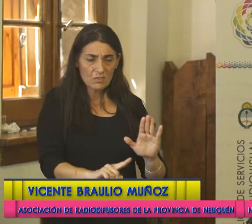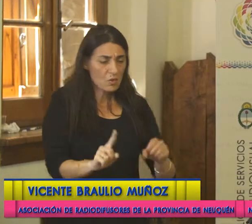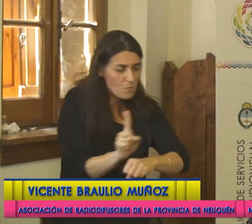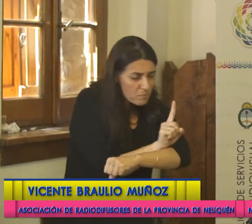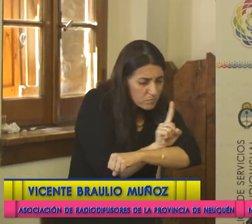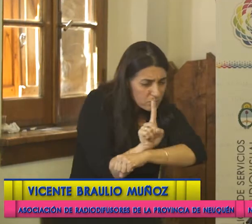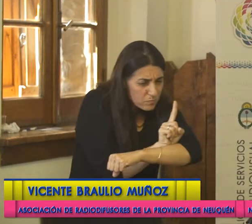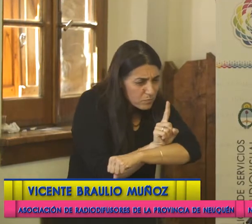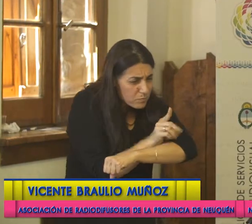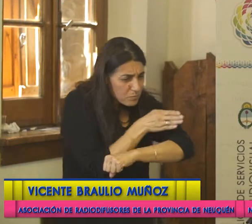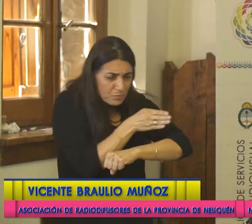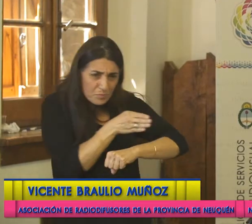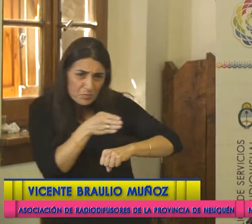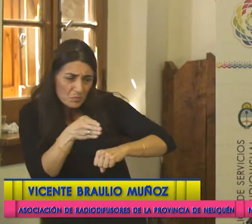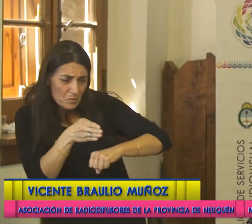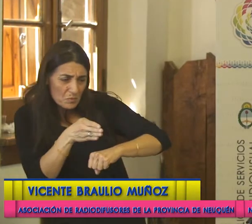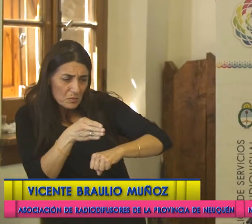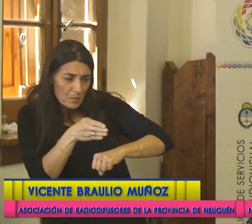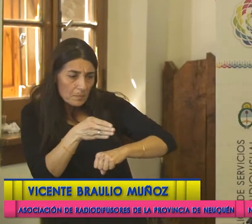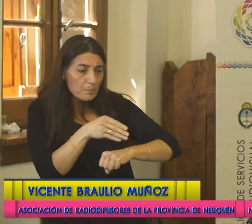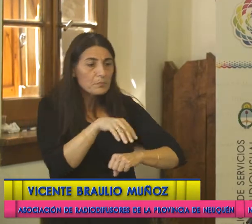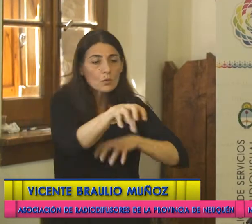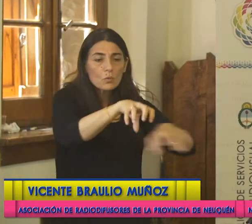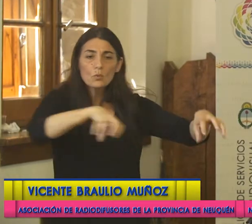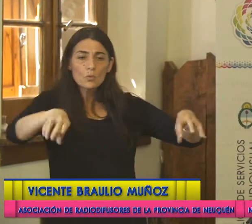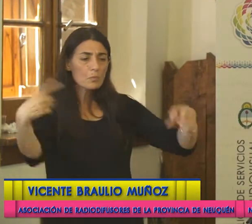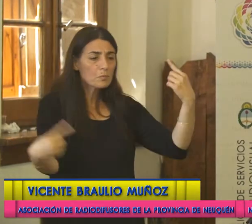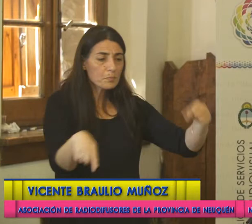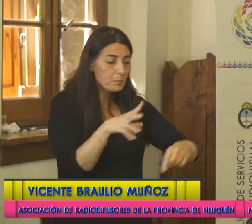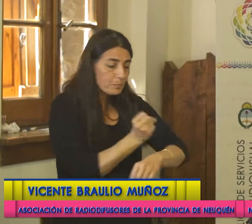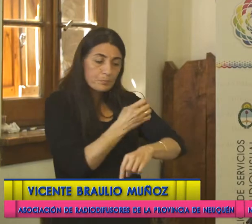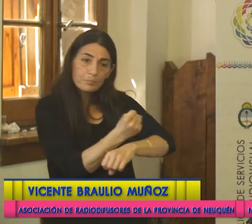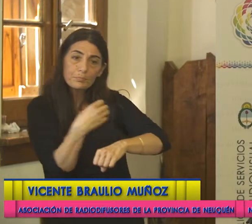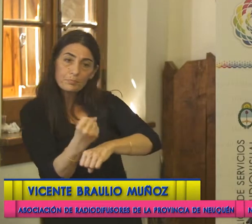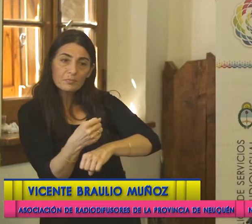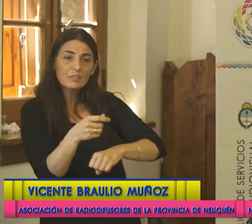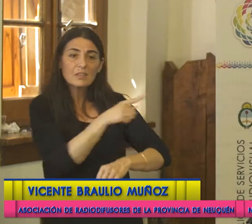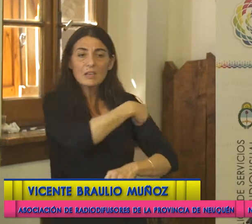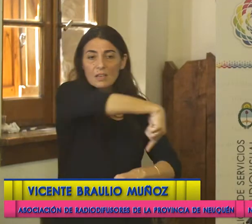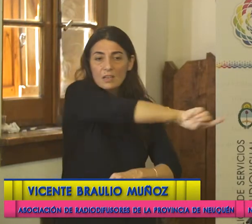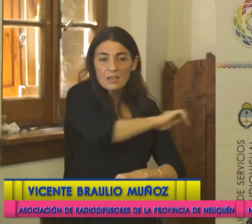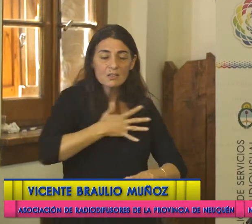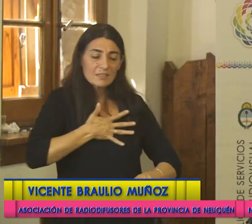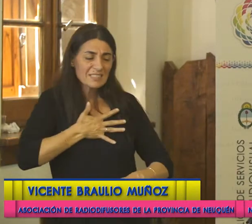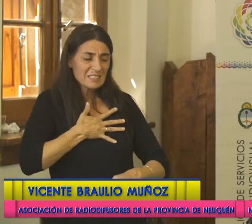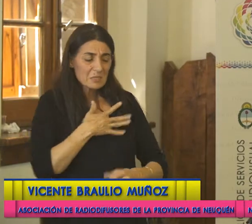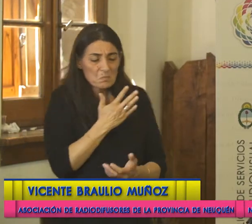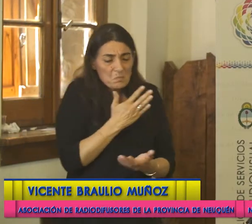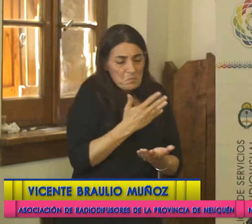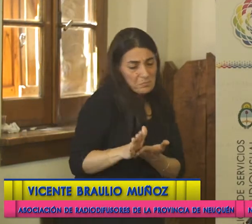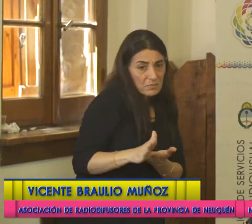y la verdadera utilización por todos los sectores nos vemos discriminados por la forma en la cual